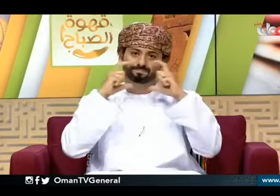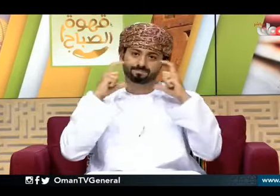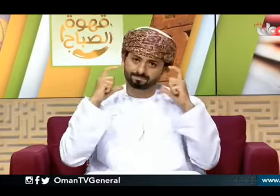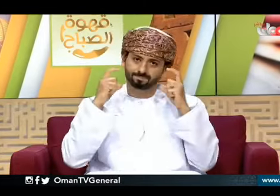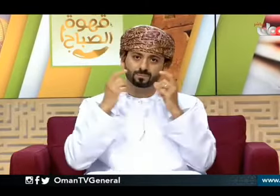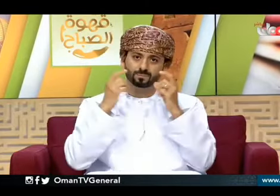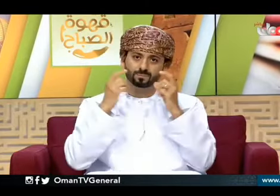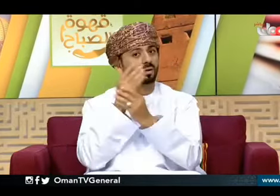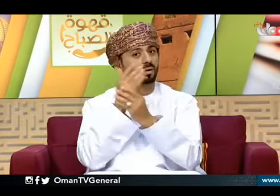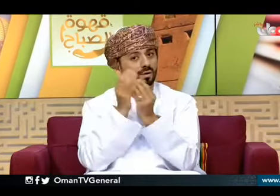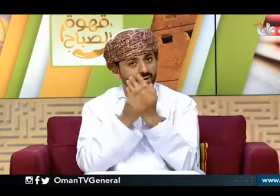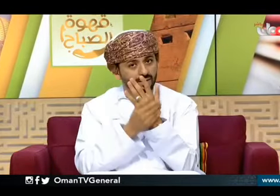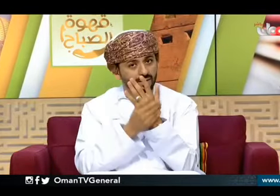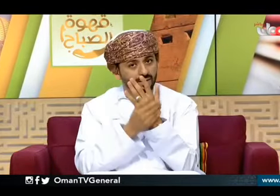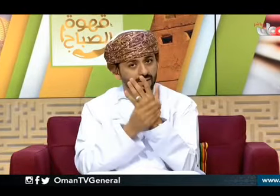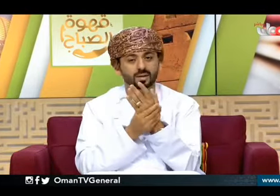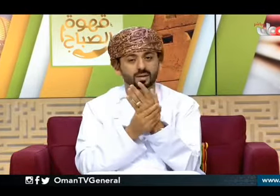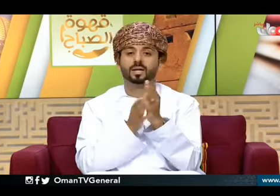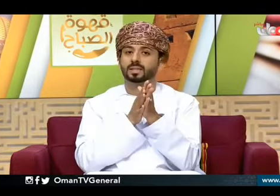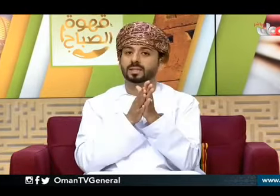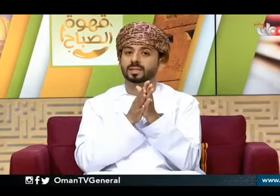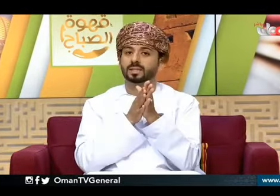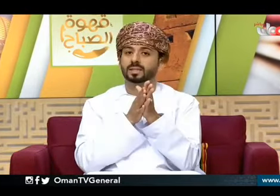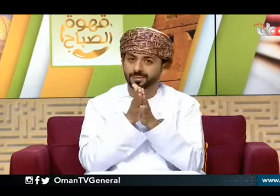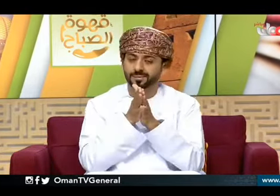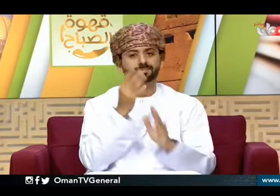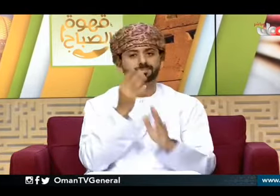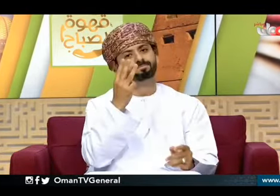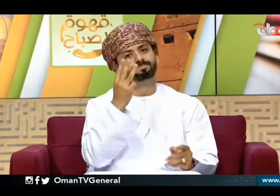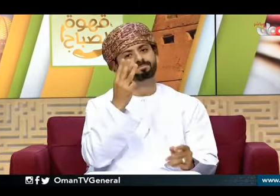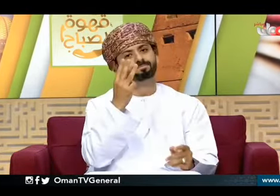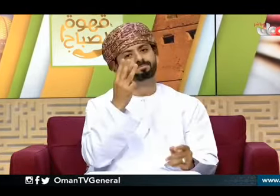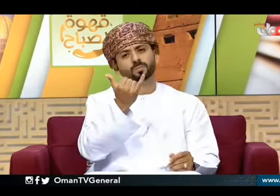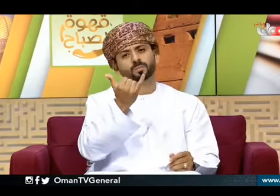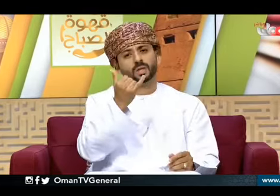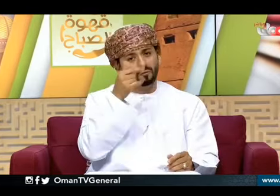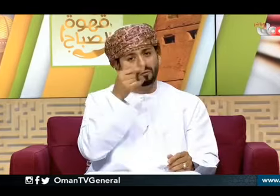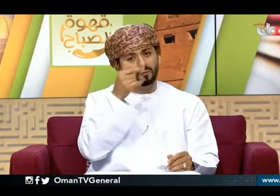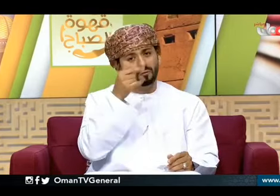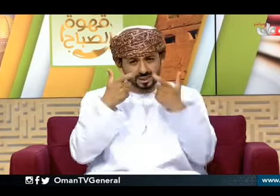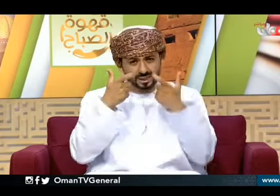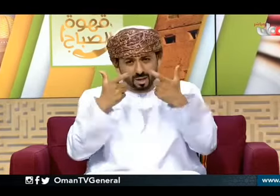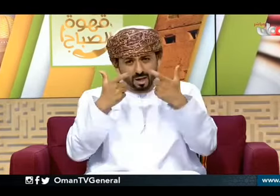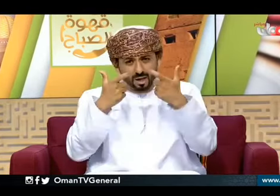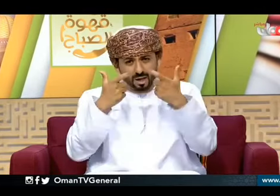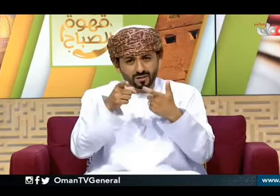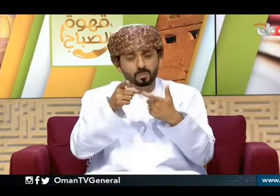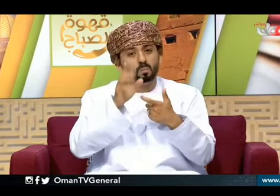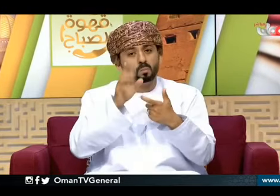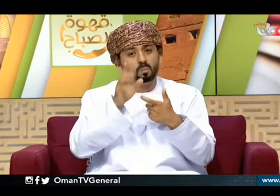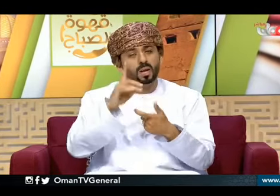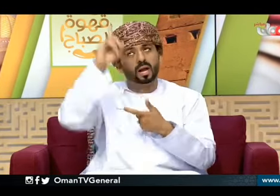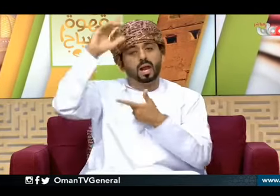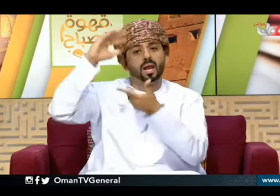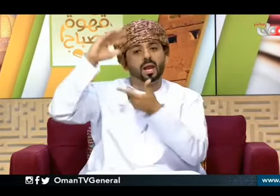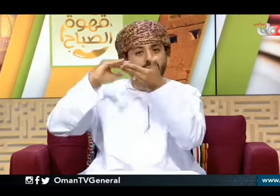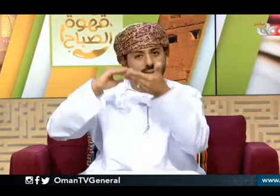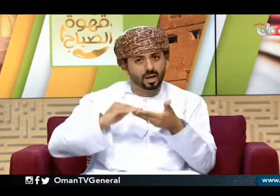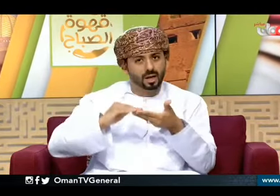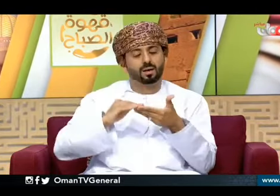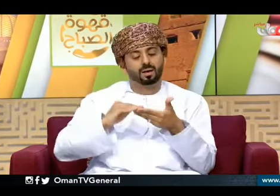مترين، وأن الشخص يرتدي الكمامة، وعلى أن يلبس القفاز، وعلى أن يحافظ على نظافة إيده دائما، وعلينا أن